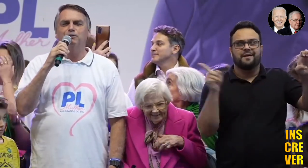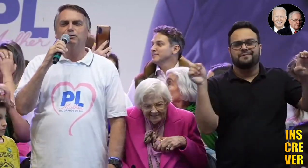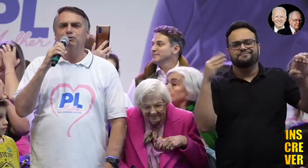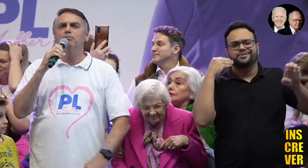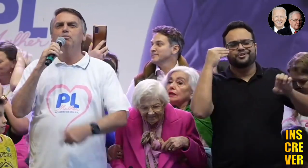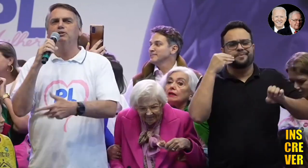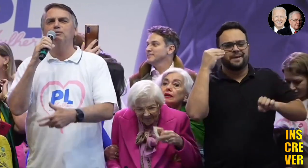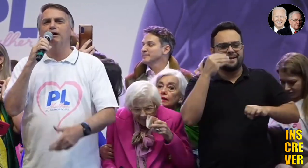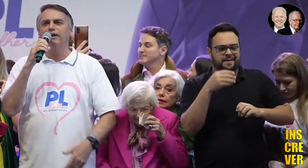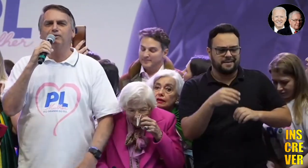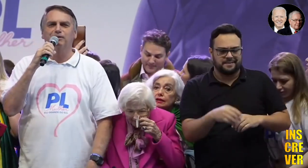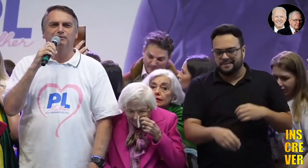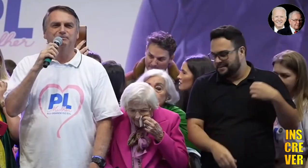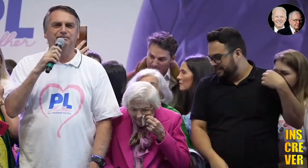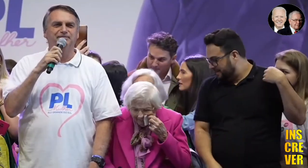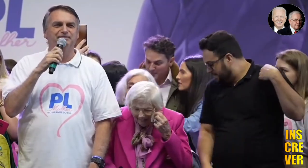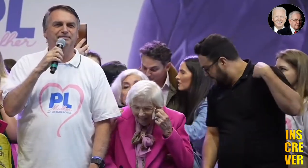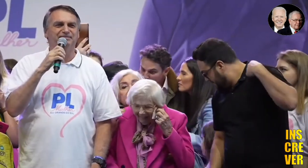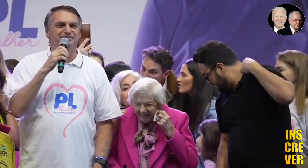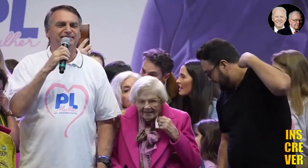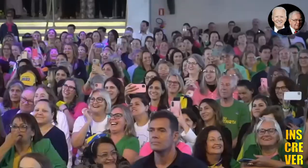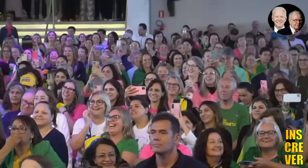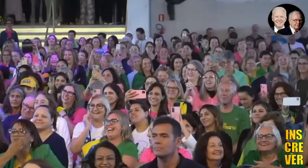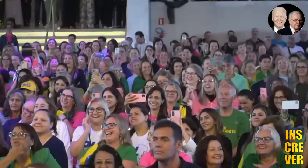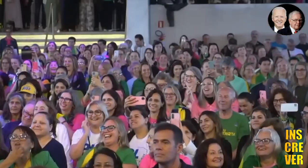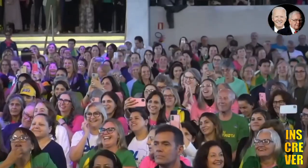E o Vitorino é muito mais velho do que eu.